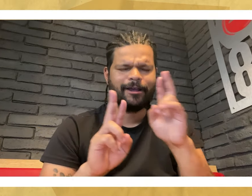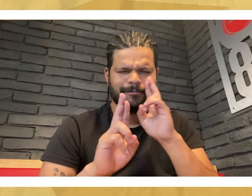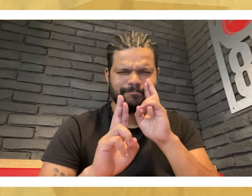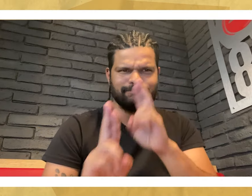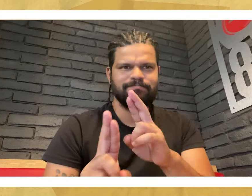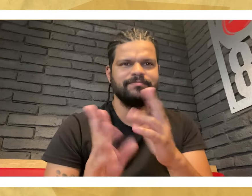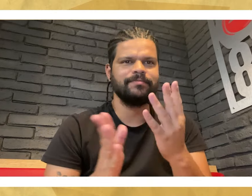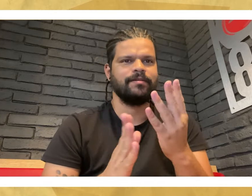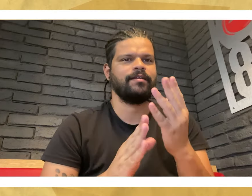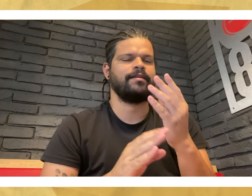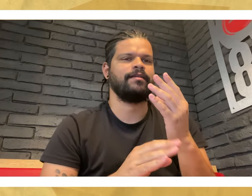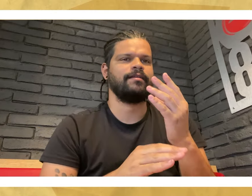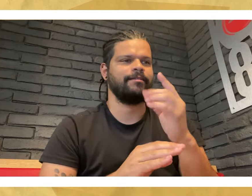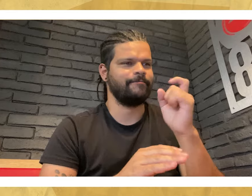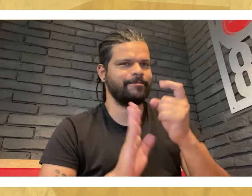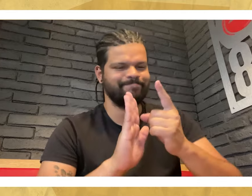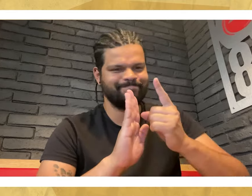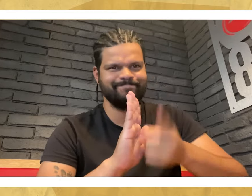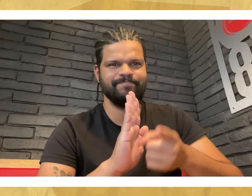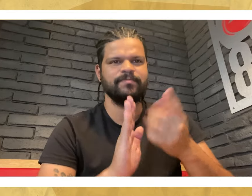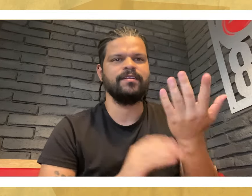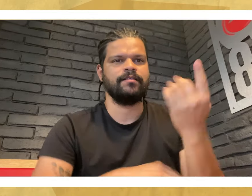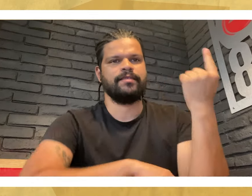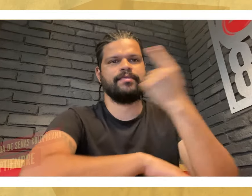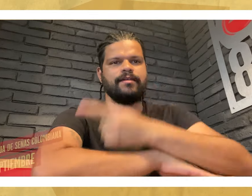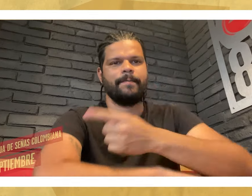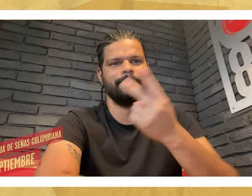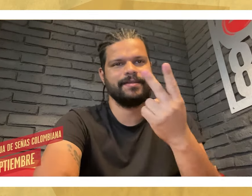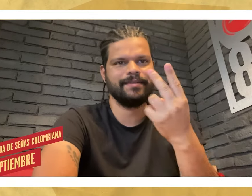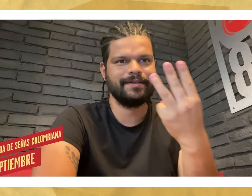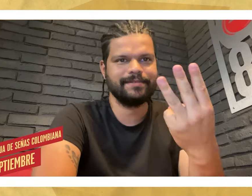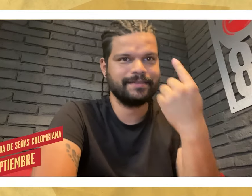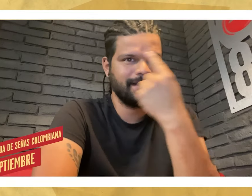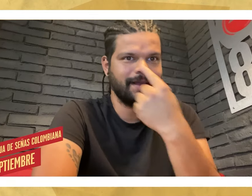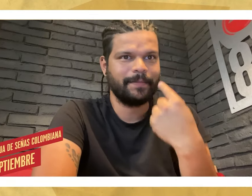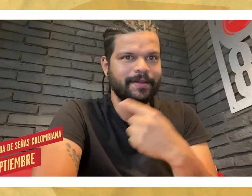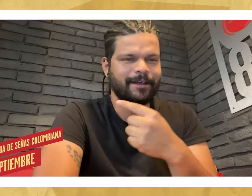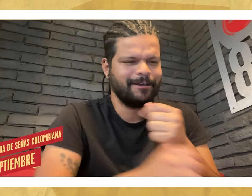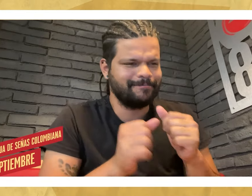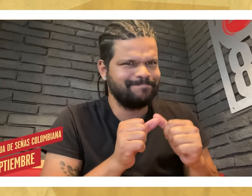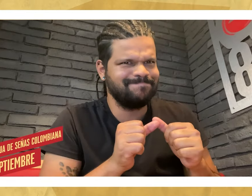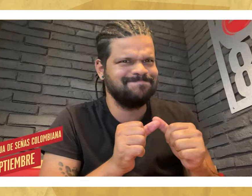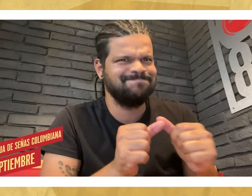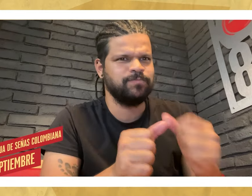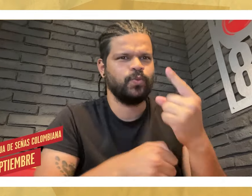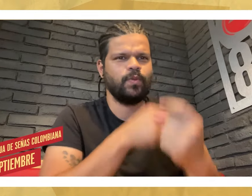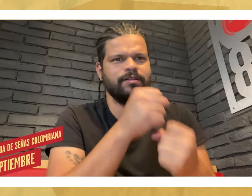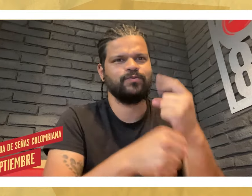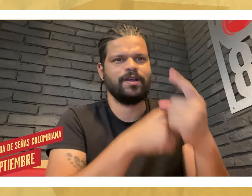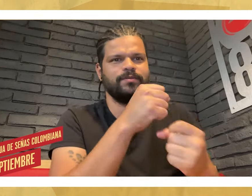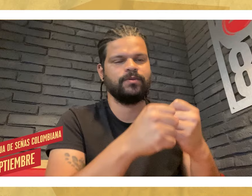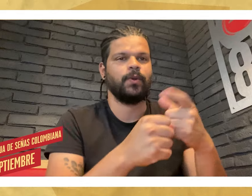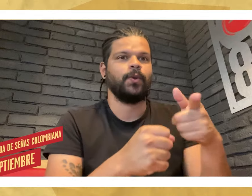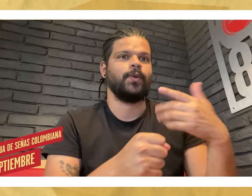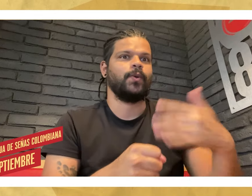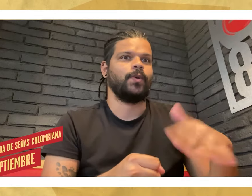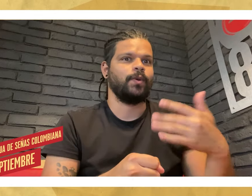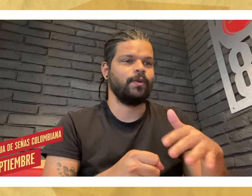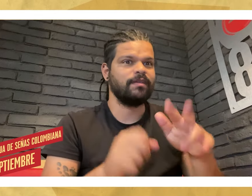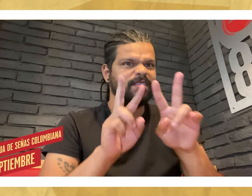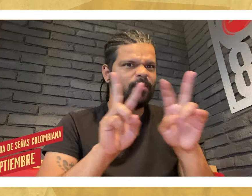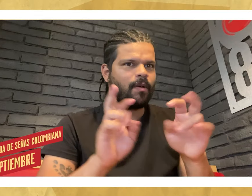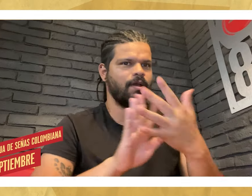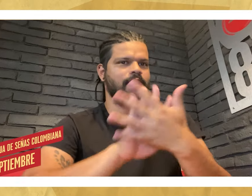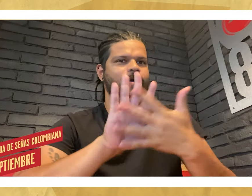nu se habla sobre el reconocimiento anual los 23 de septiembre para que se haga